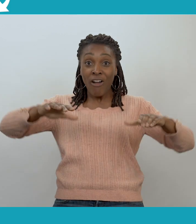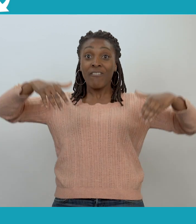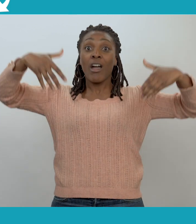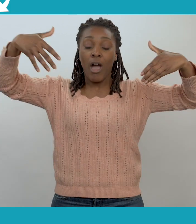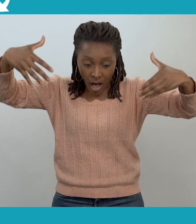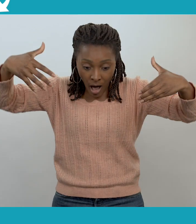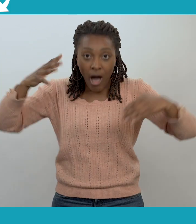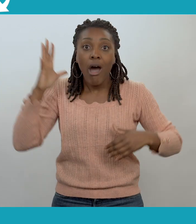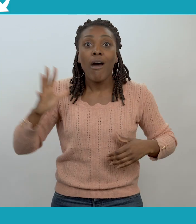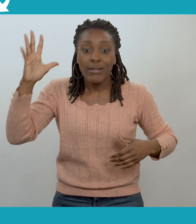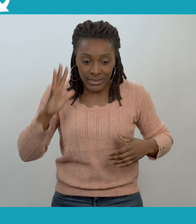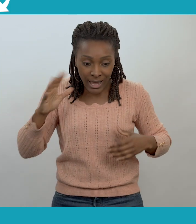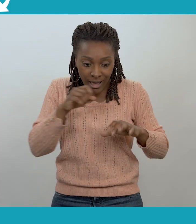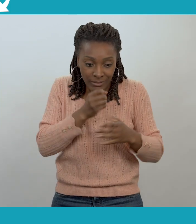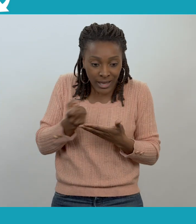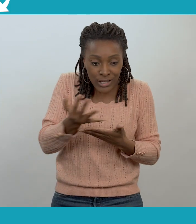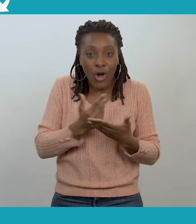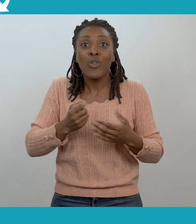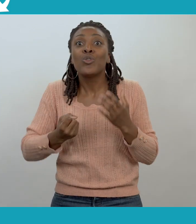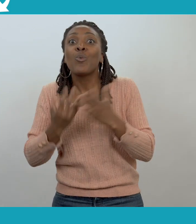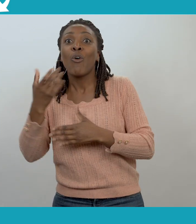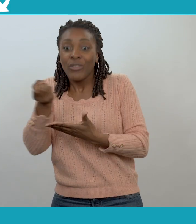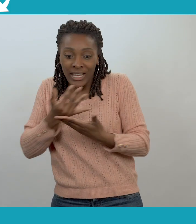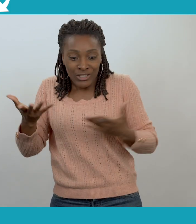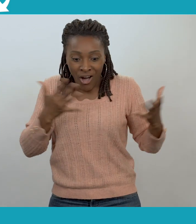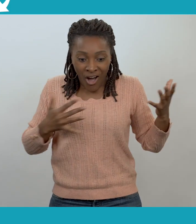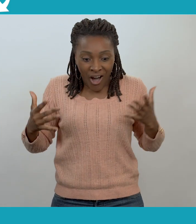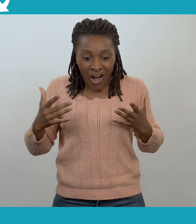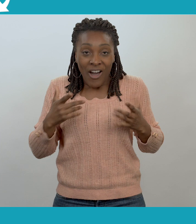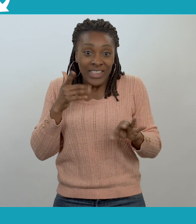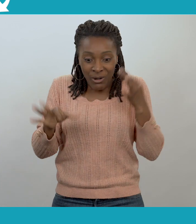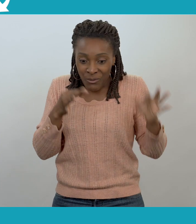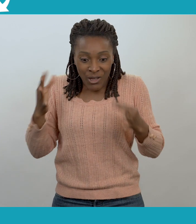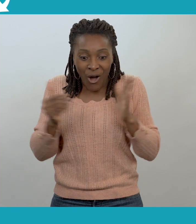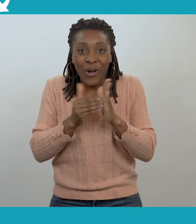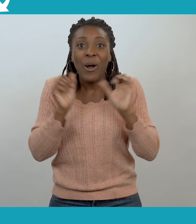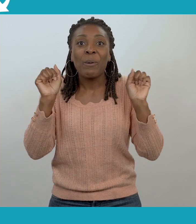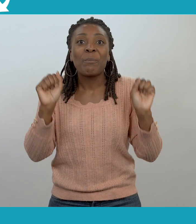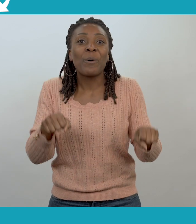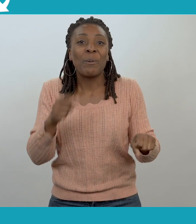renfermant d'anciens et de nouveaux trésors, n'attendant que d'être découverts.